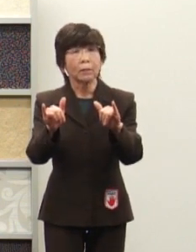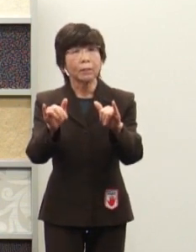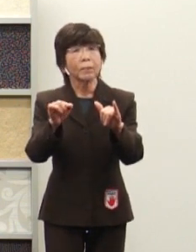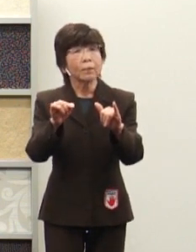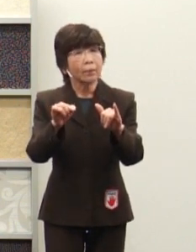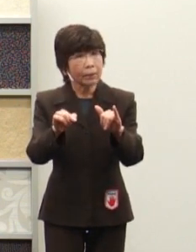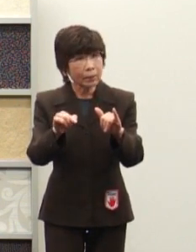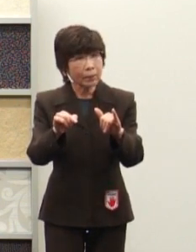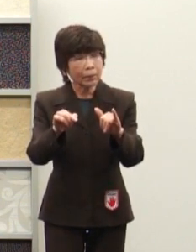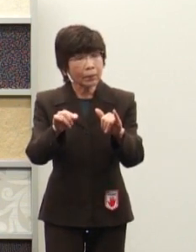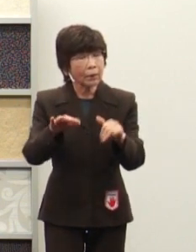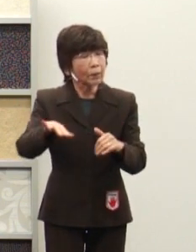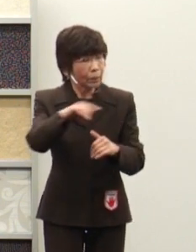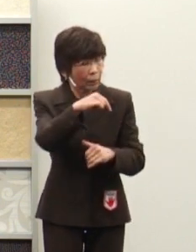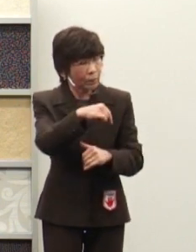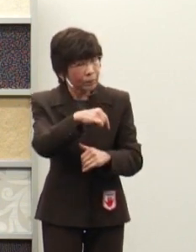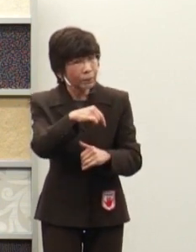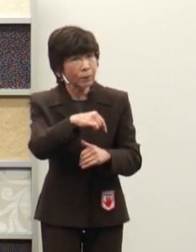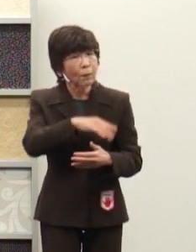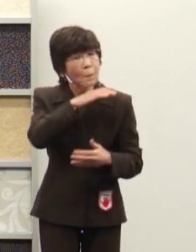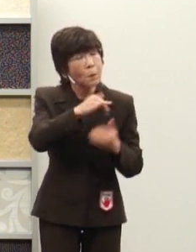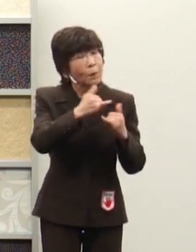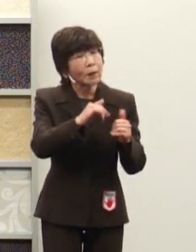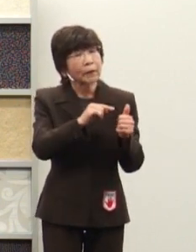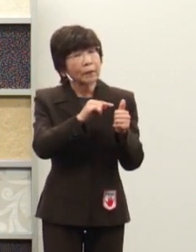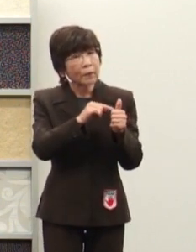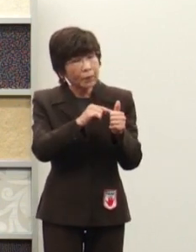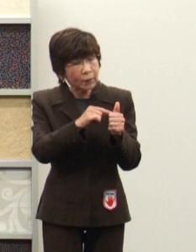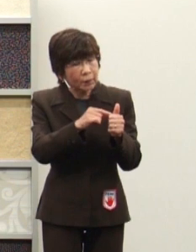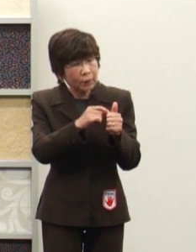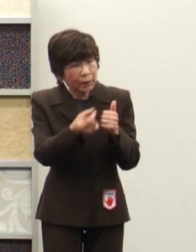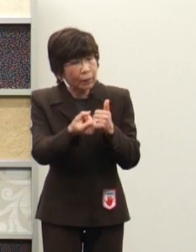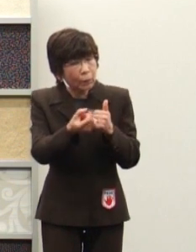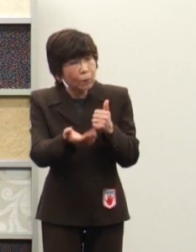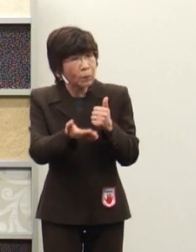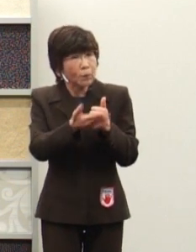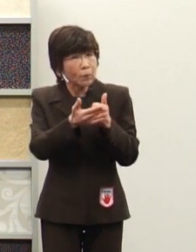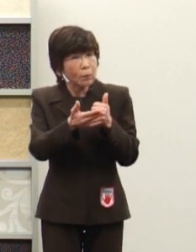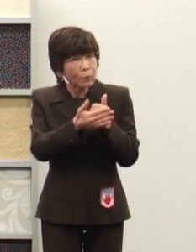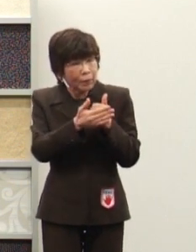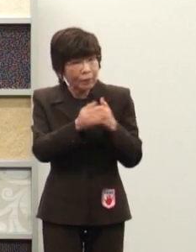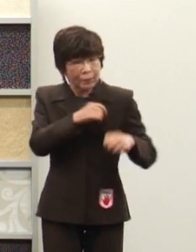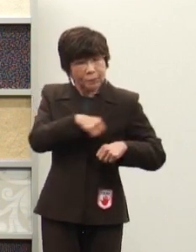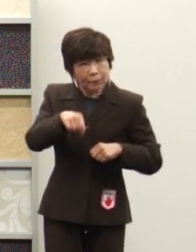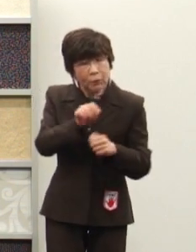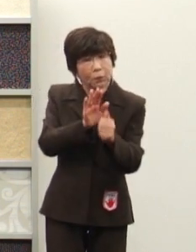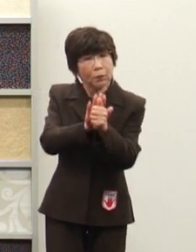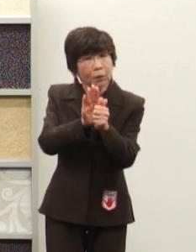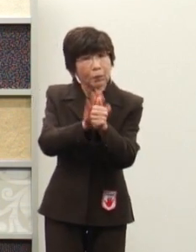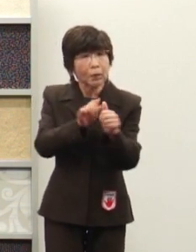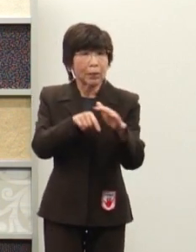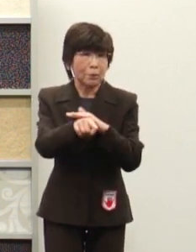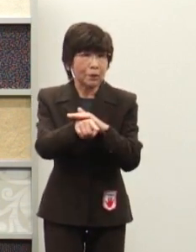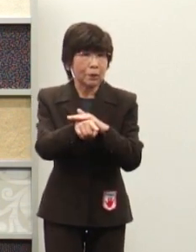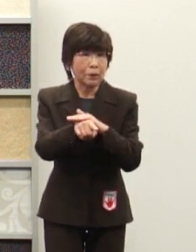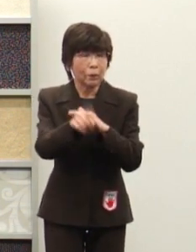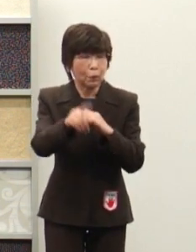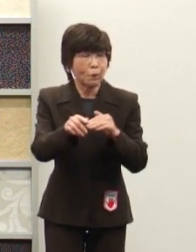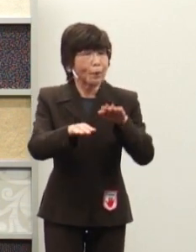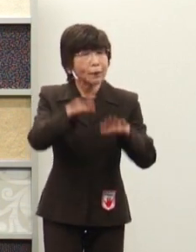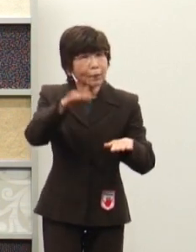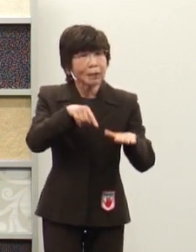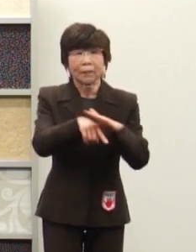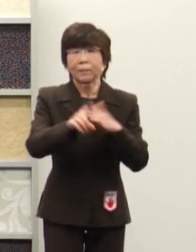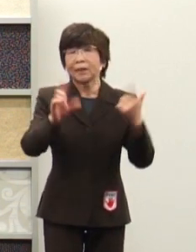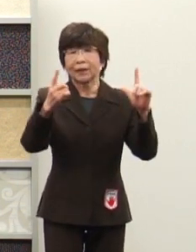まあ、特にやはり気をつけてあげ気をつけるような気配りをしないといけない。これ差別とかそういう意味ではなくて、まあ、例え